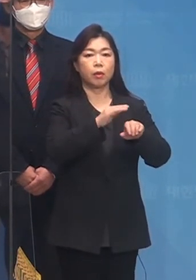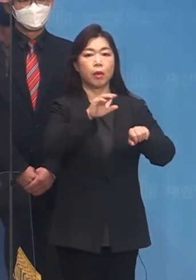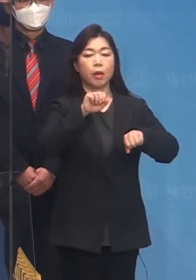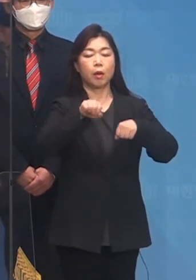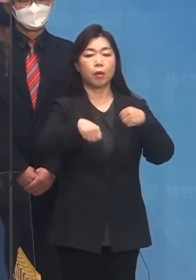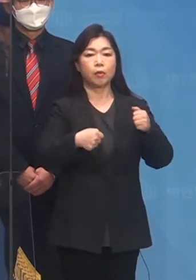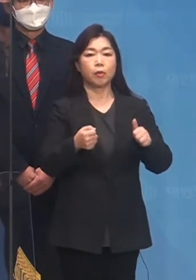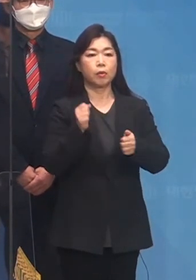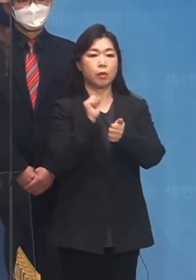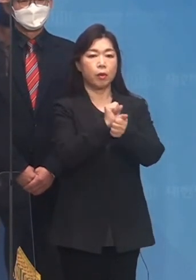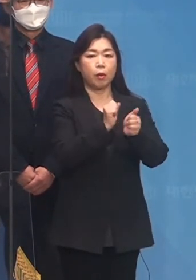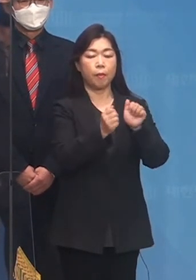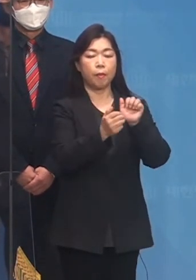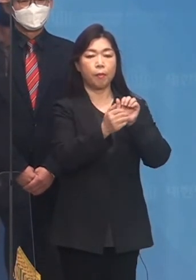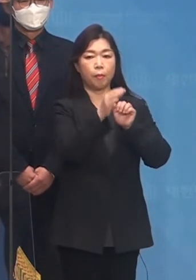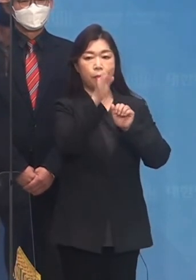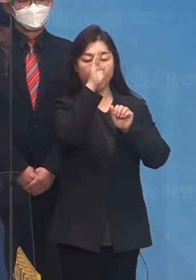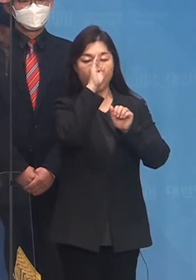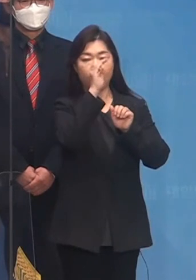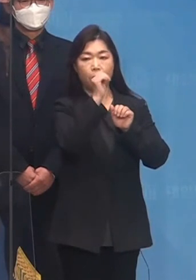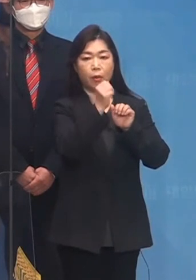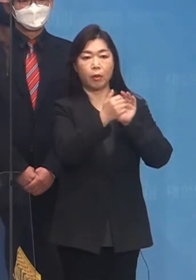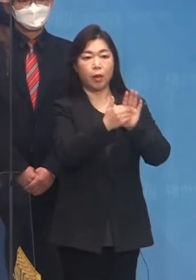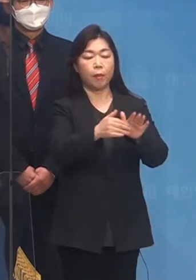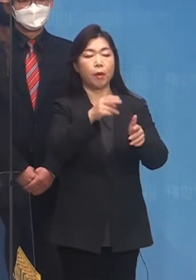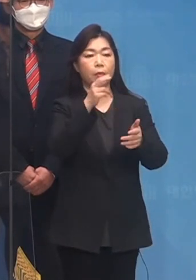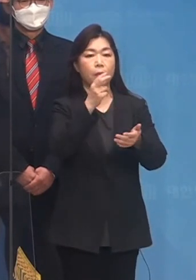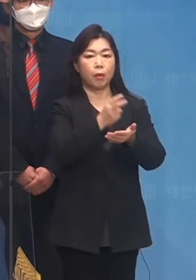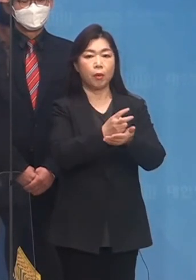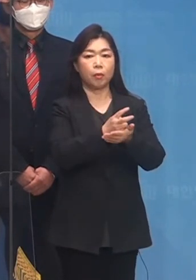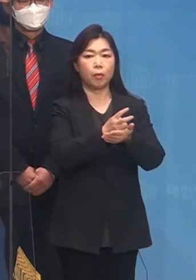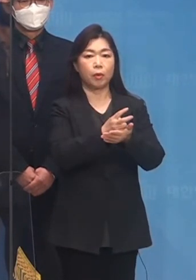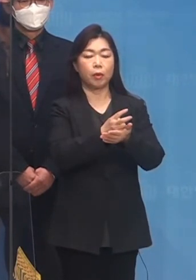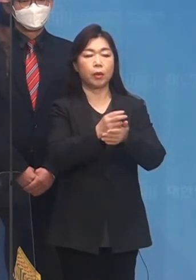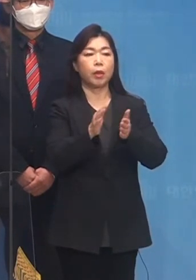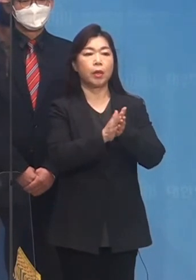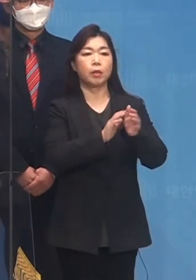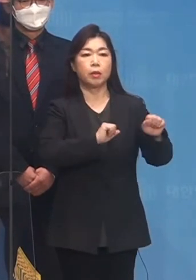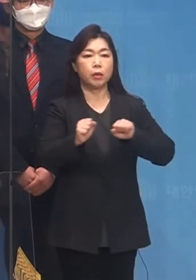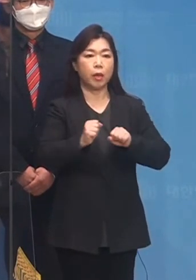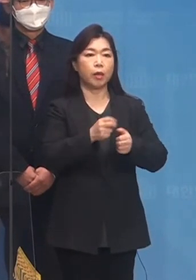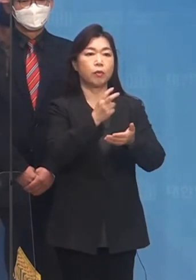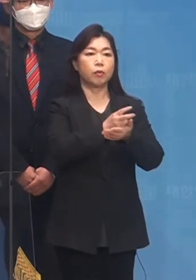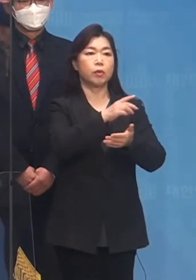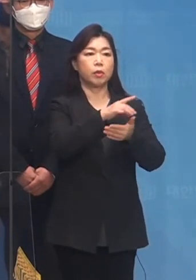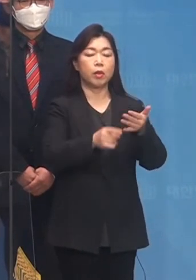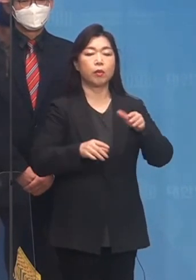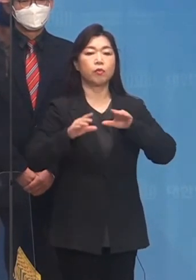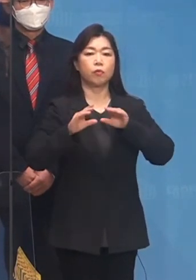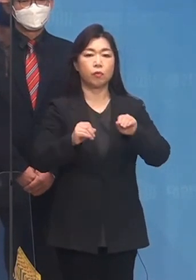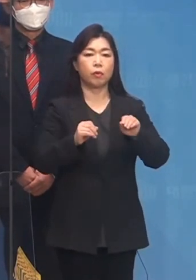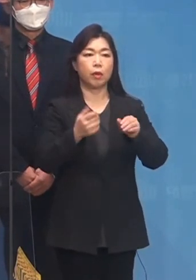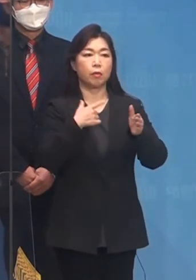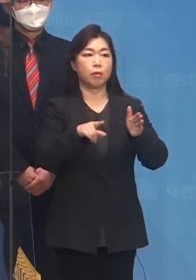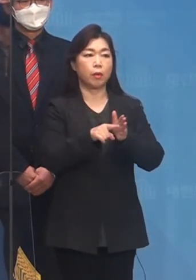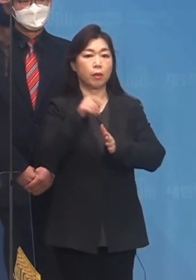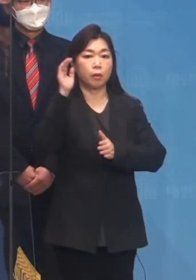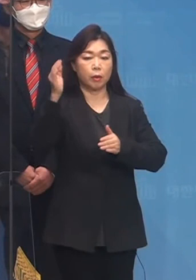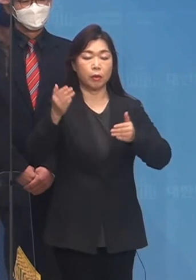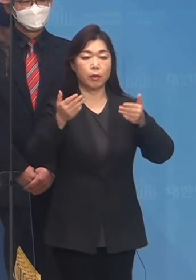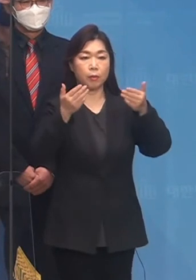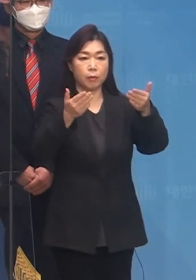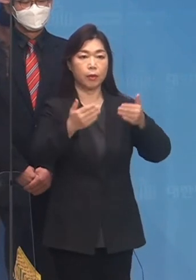전염병 예방법 시행령과 시행규칙 개정 중단을 촉구하는 기자회견을